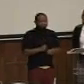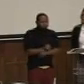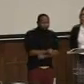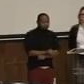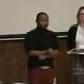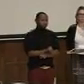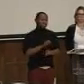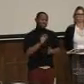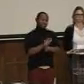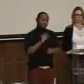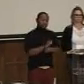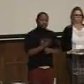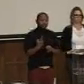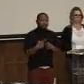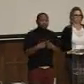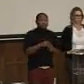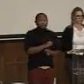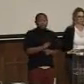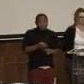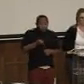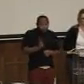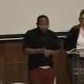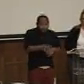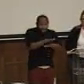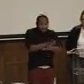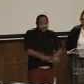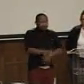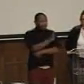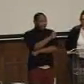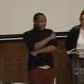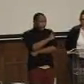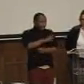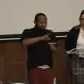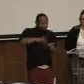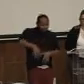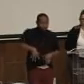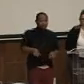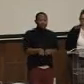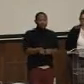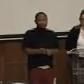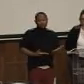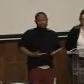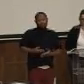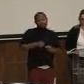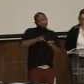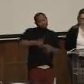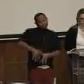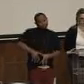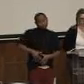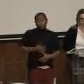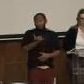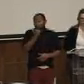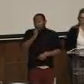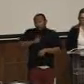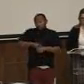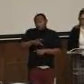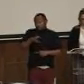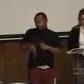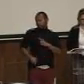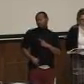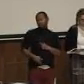pressão, porque senão o Instituto vai continuar com a evasão de alunos. Obrigada, e com a evasão de servidores Desculpa, também. Seu tempo acabou. Desculpe,